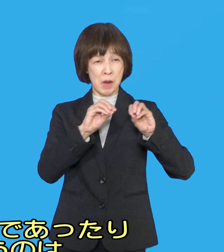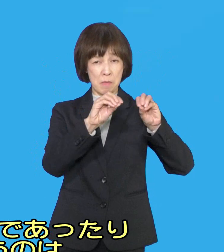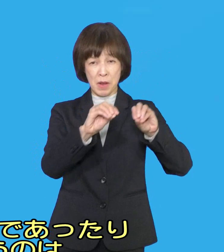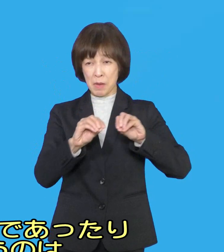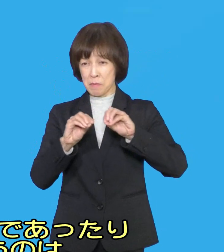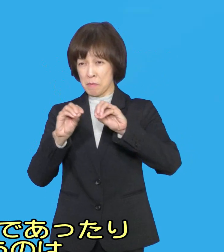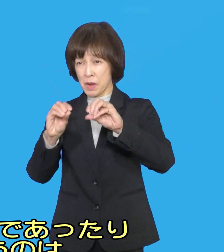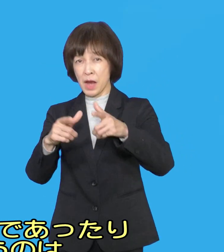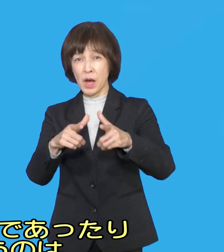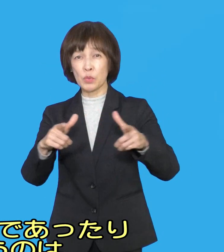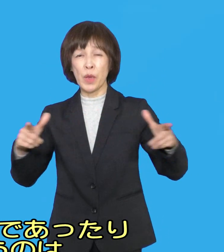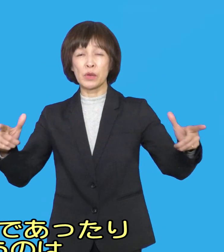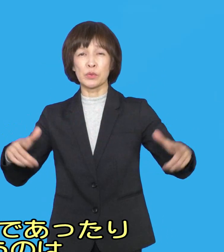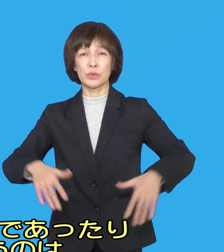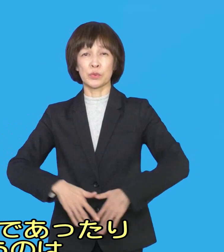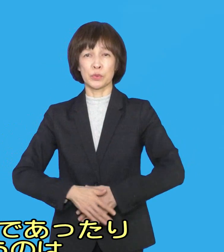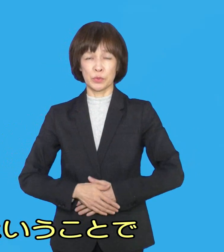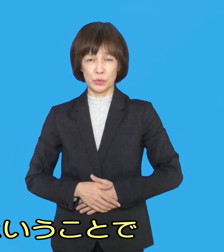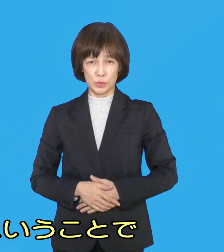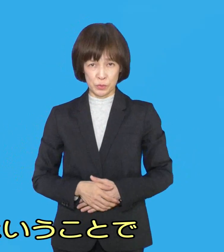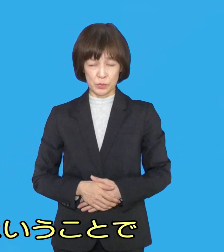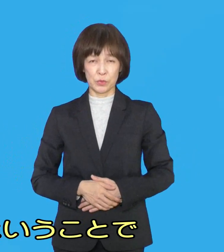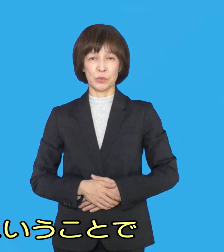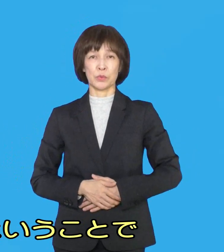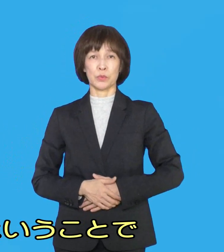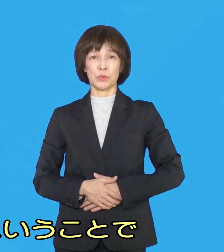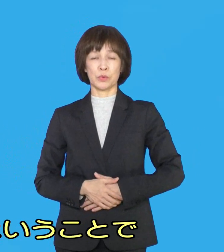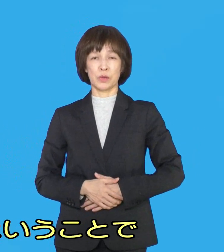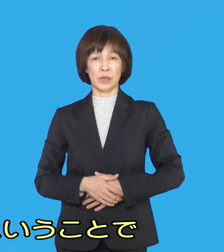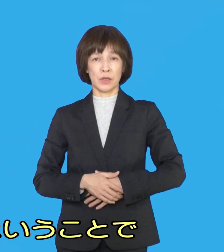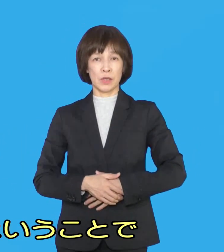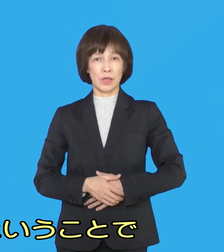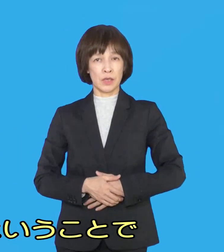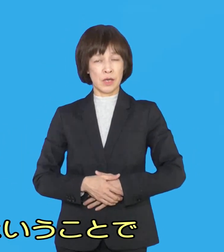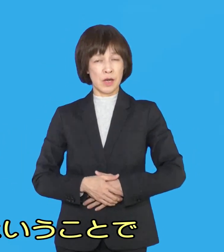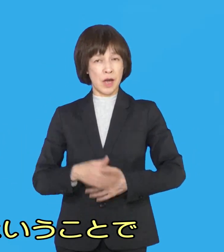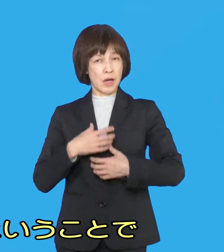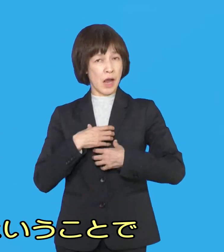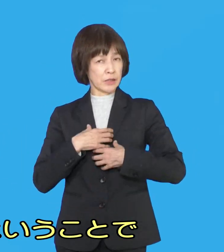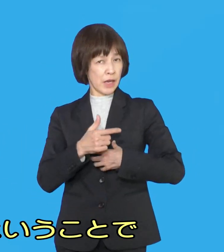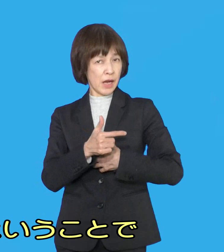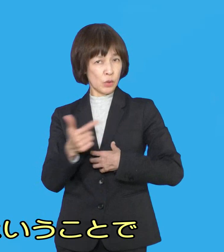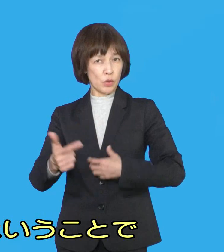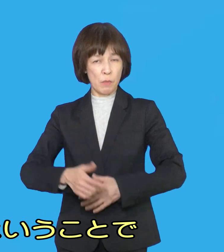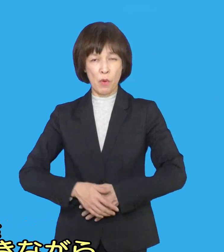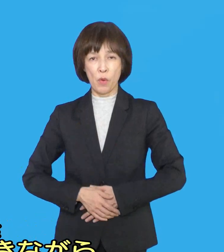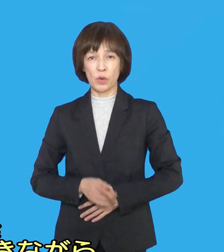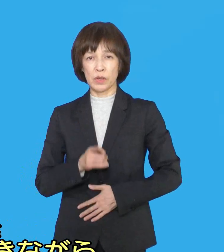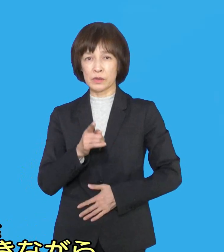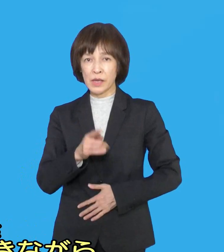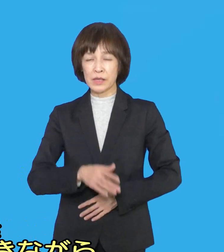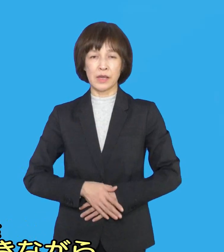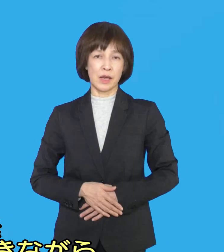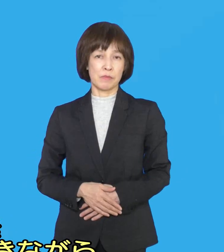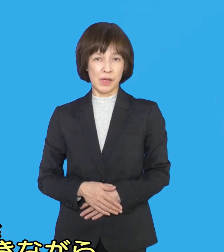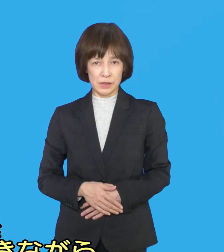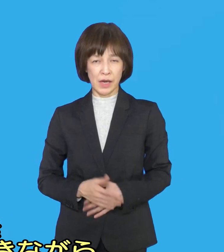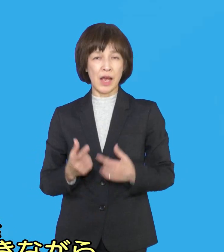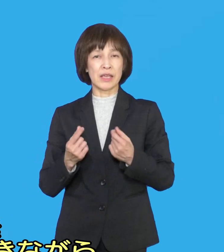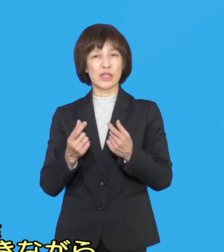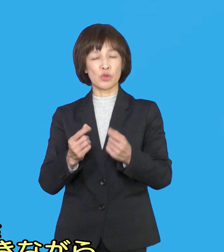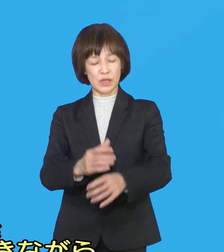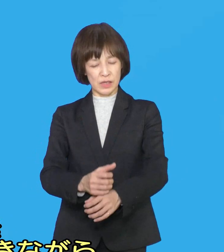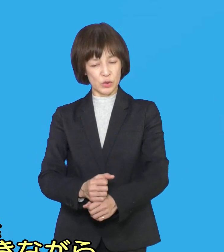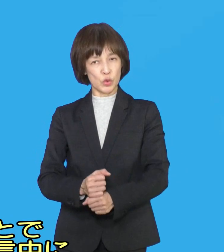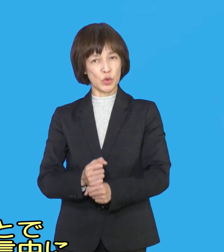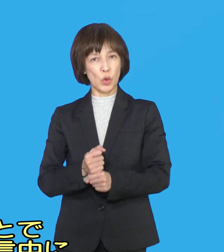話であったり発生するところというのは感染のリスクが高いということで、この点につきまして皆様には引き続き注意をし